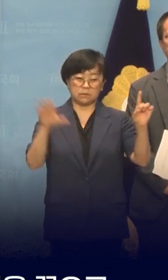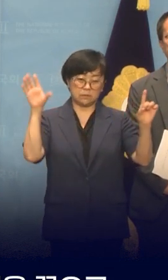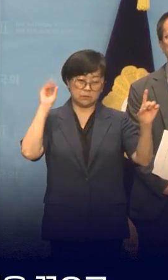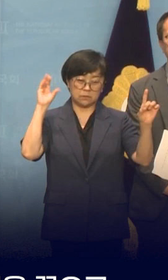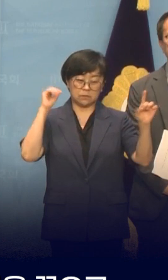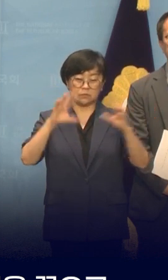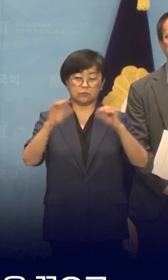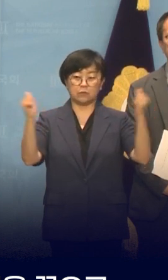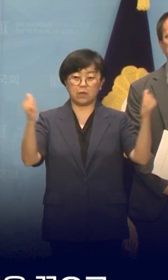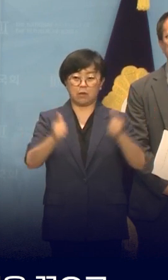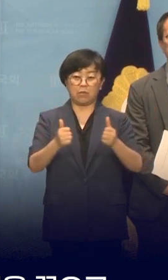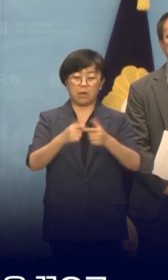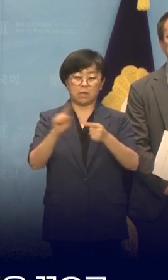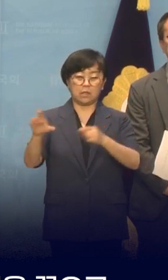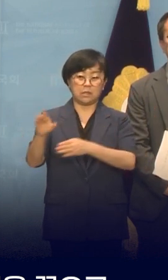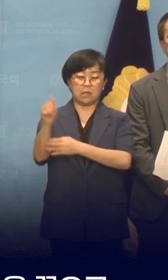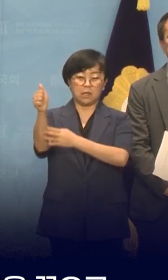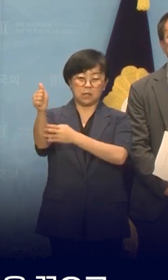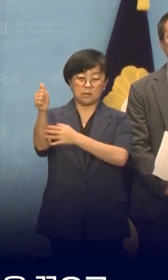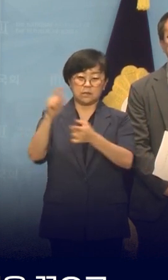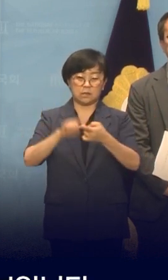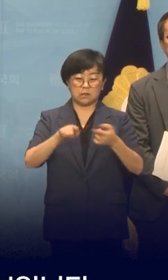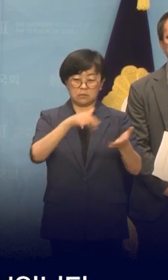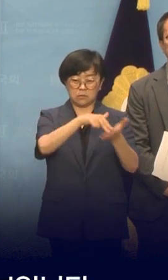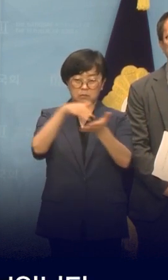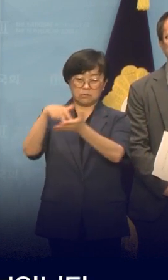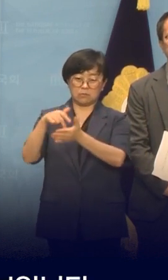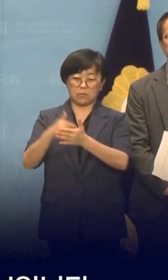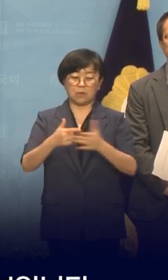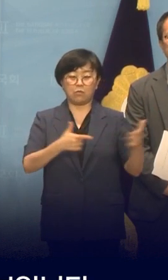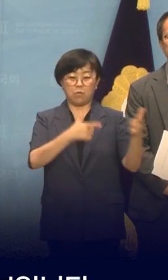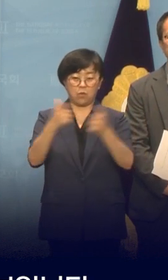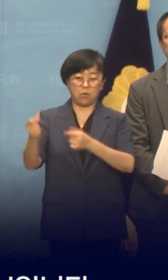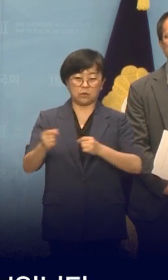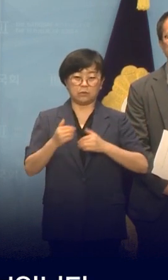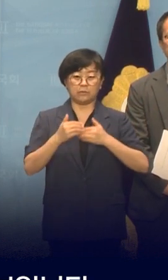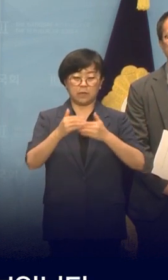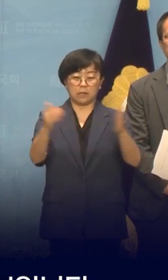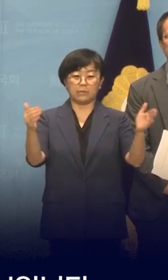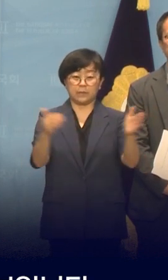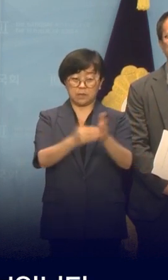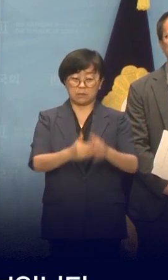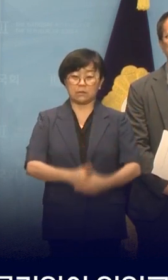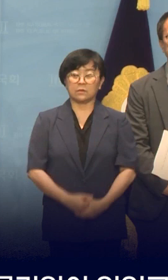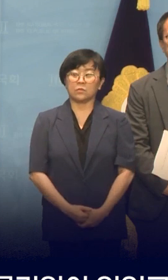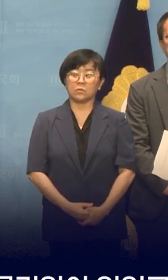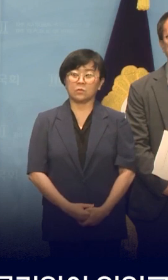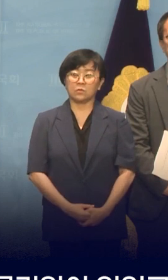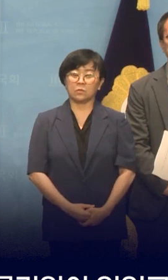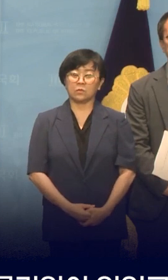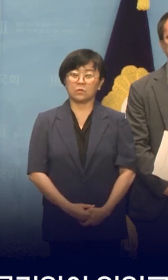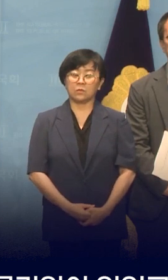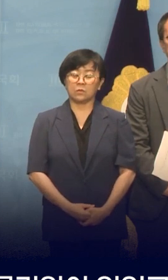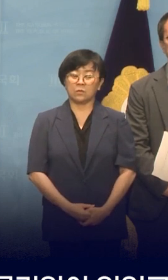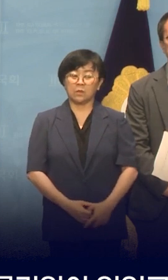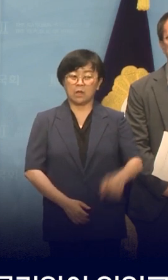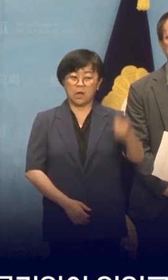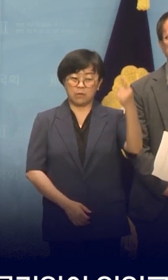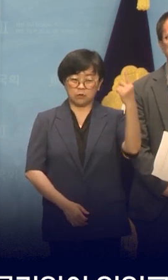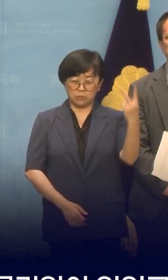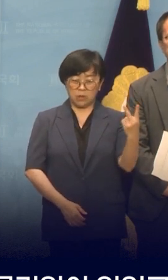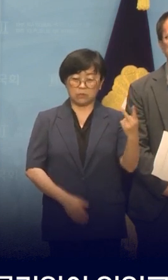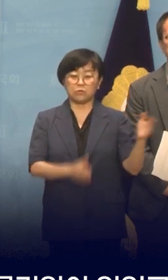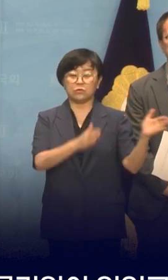듣고 국회와 위장관 측의 최종 의견을 끝으로 모든 변론이 종결될 것으로 보입니다 그간 두 번의